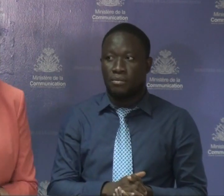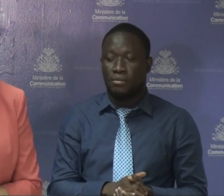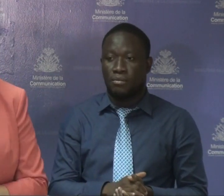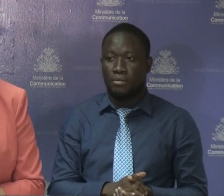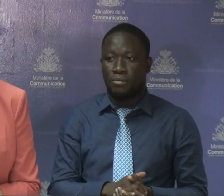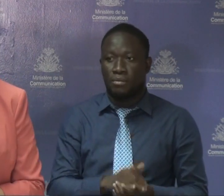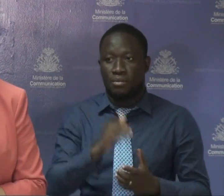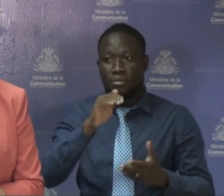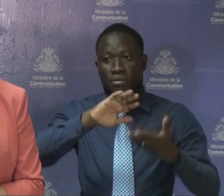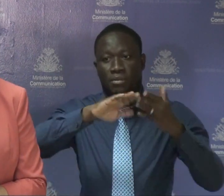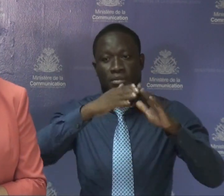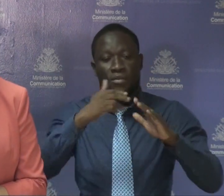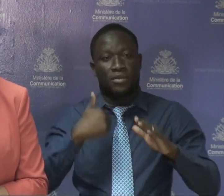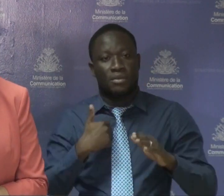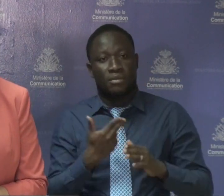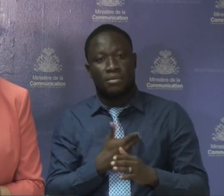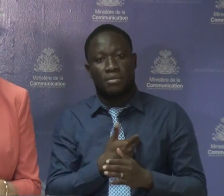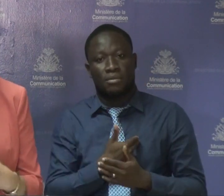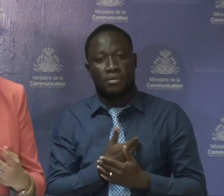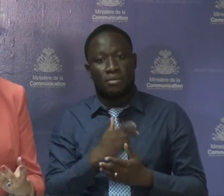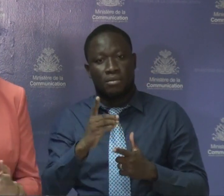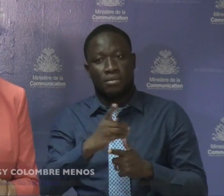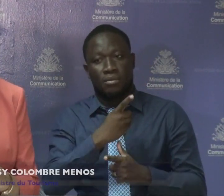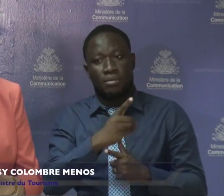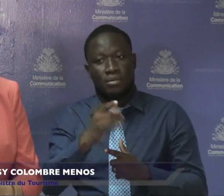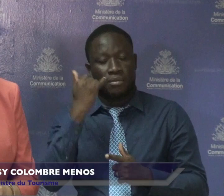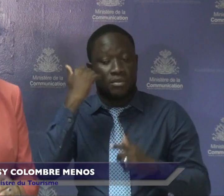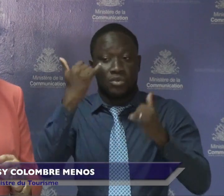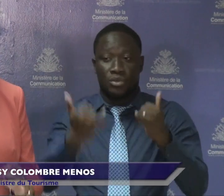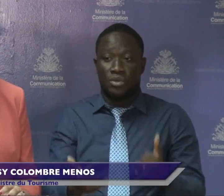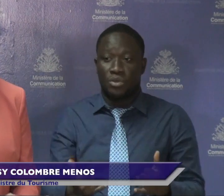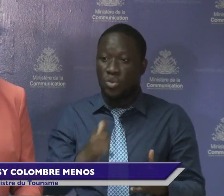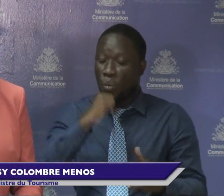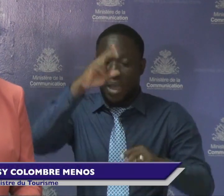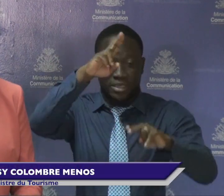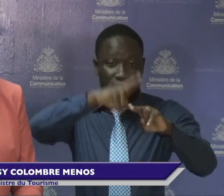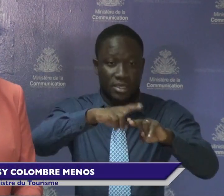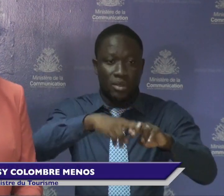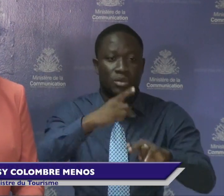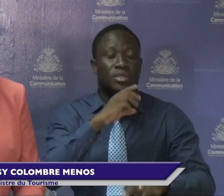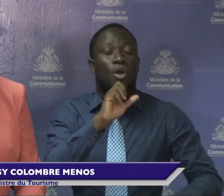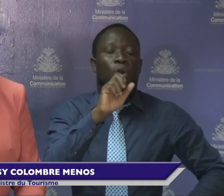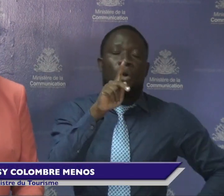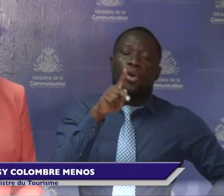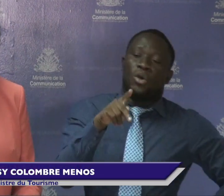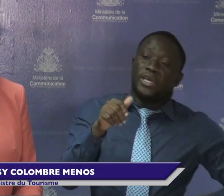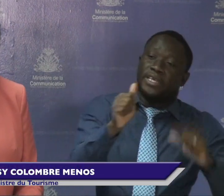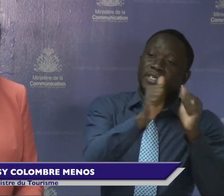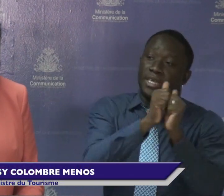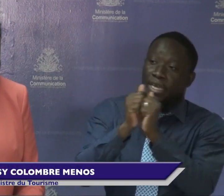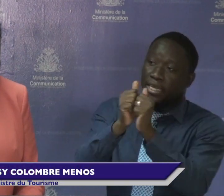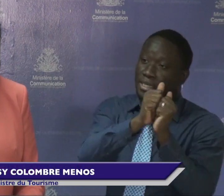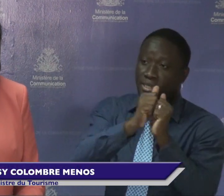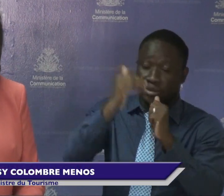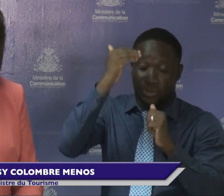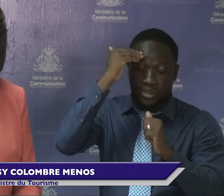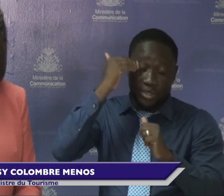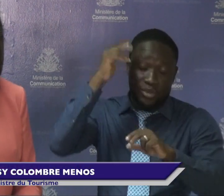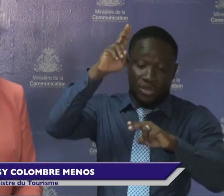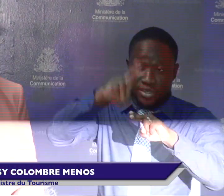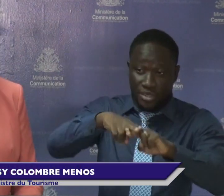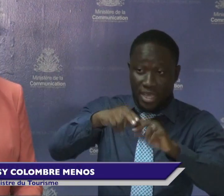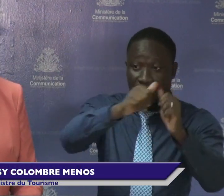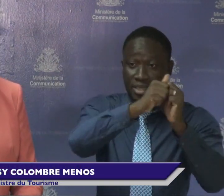et surtout dans la région nous. Donc, si je dis que nous pas chita, que nous disons ok, d'accord, c'est tête ensemble ça que nous avons gagner. C'est